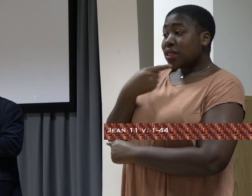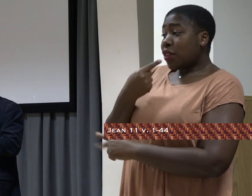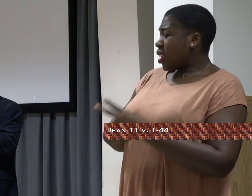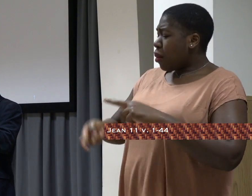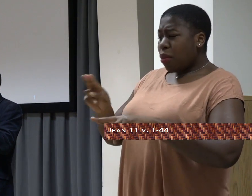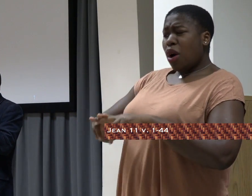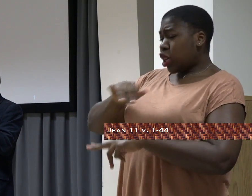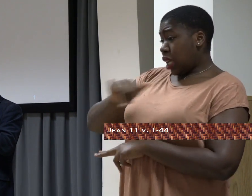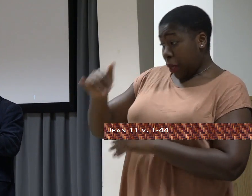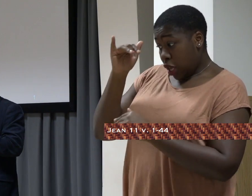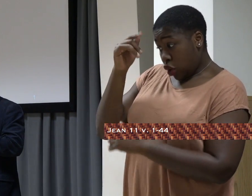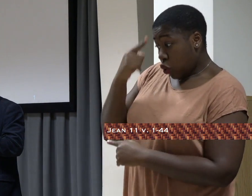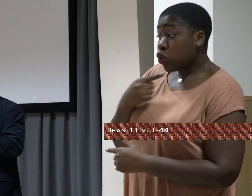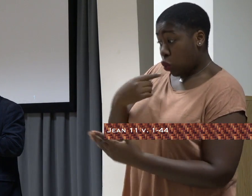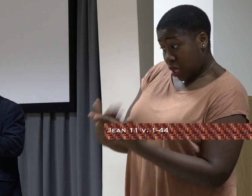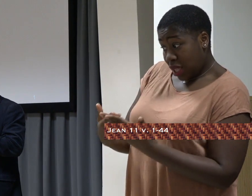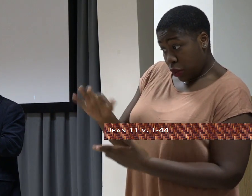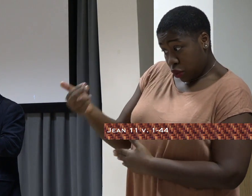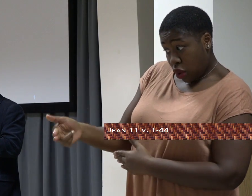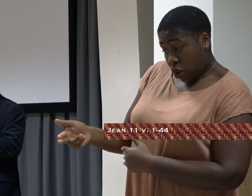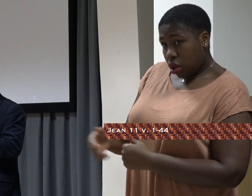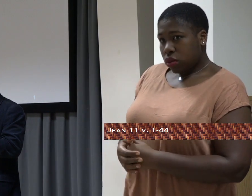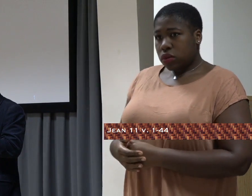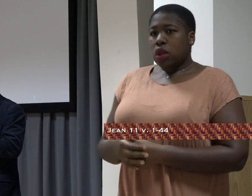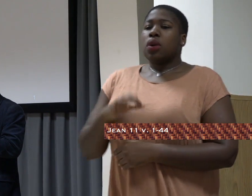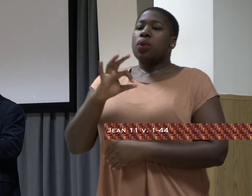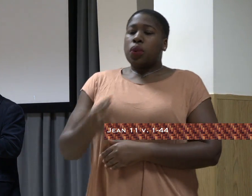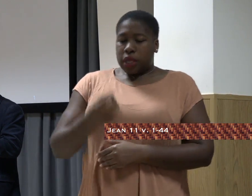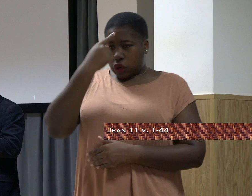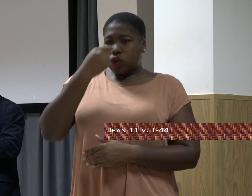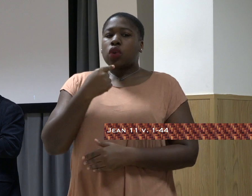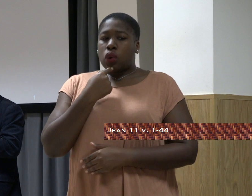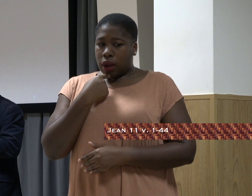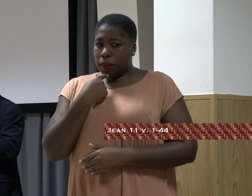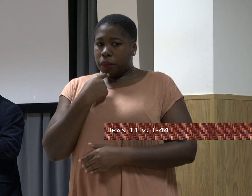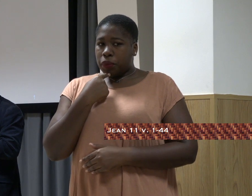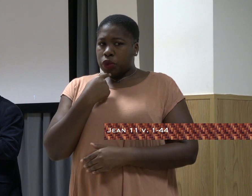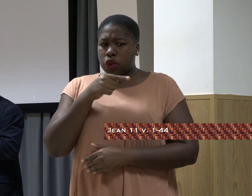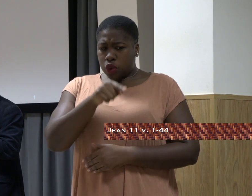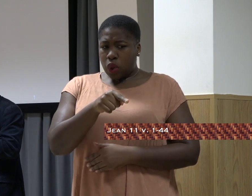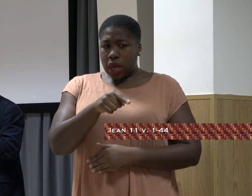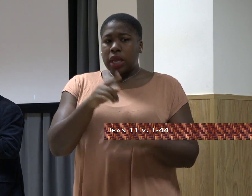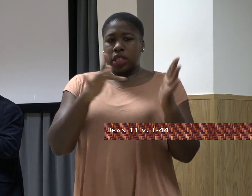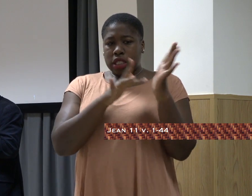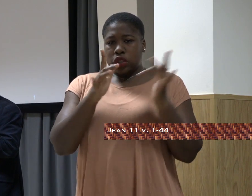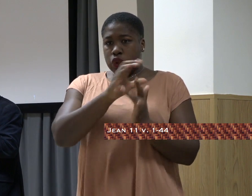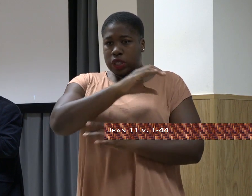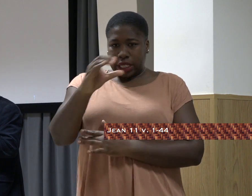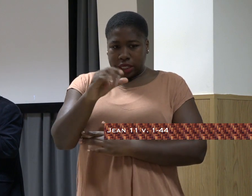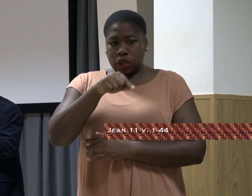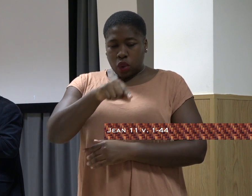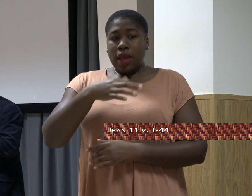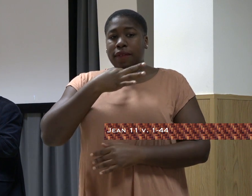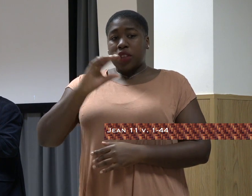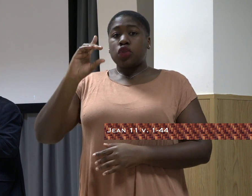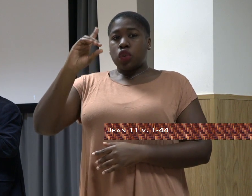jamais. Crois-tu cela? Elle lui dit, oui Seigneur, je crois que tu es le Christ, le Fils de Dieu